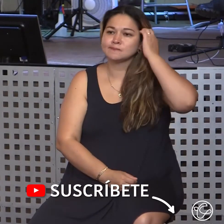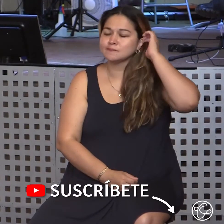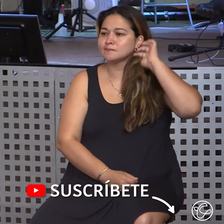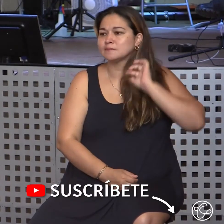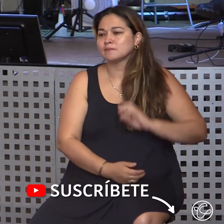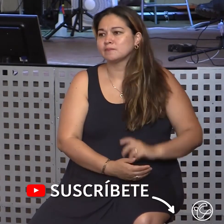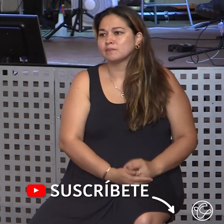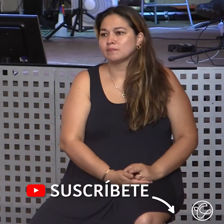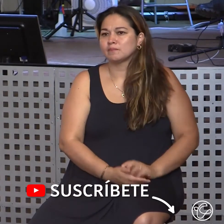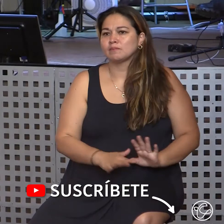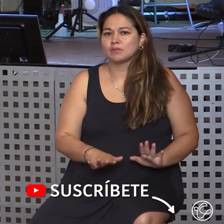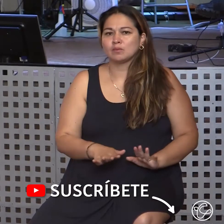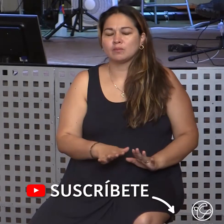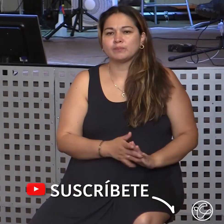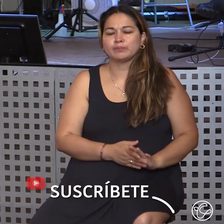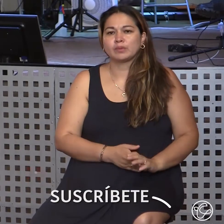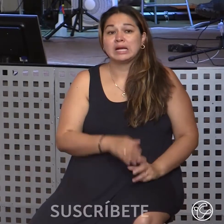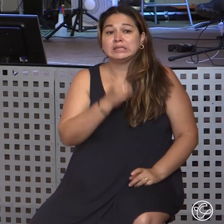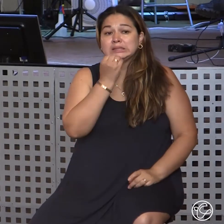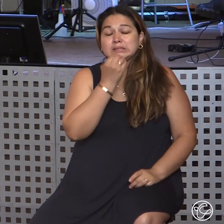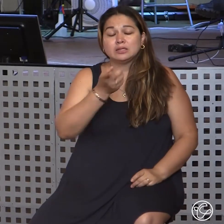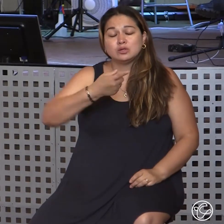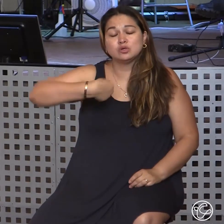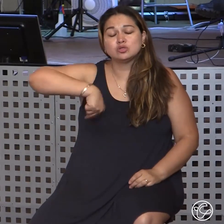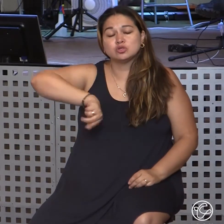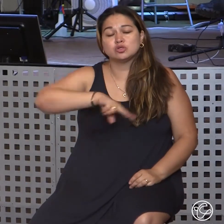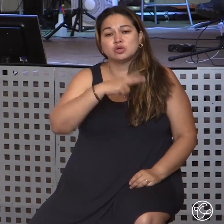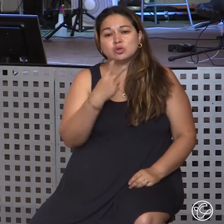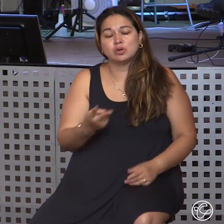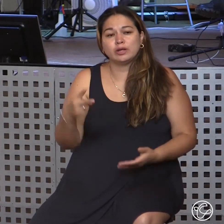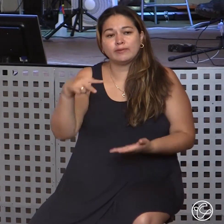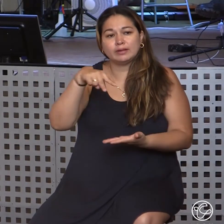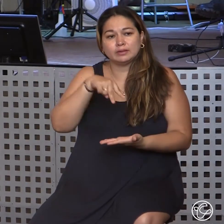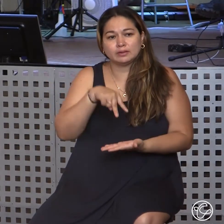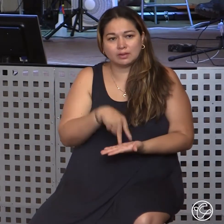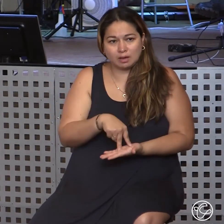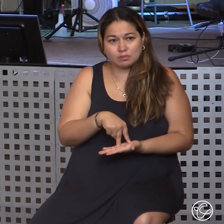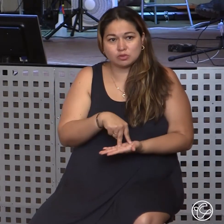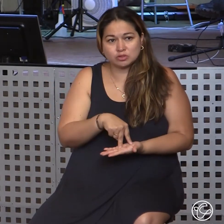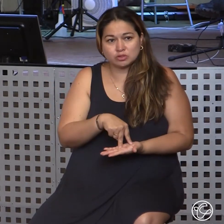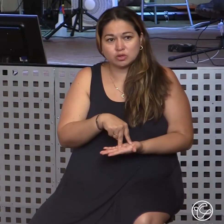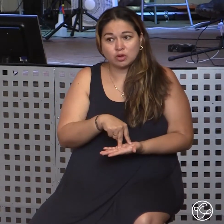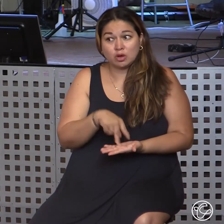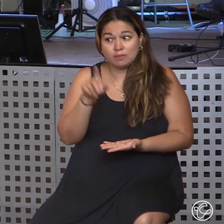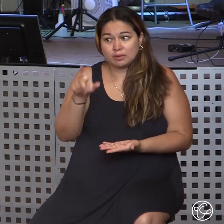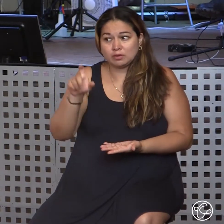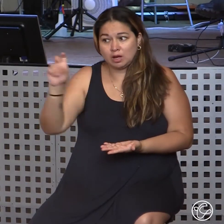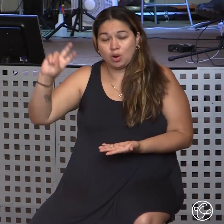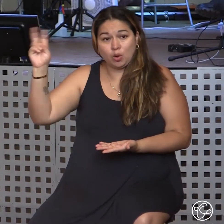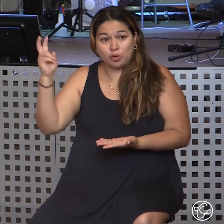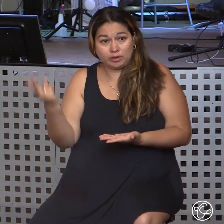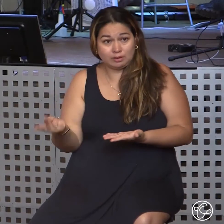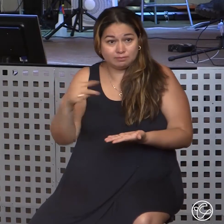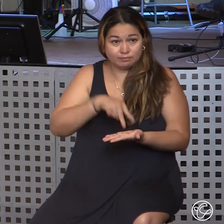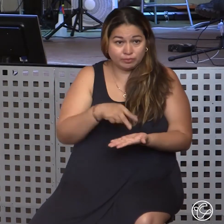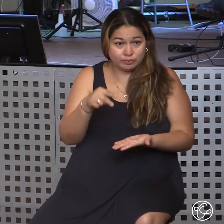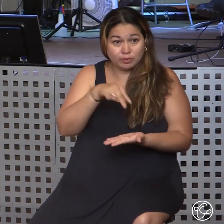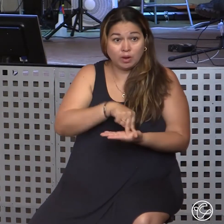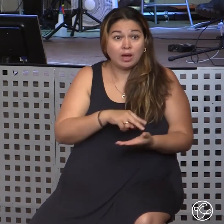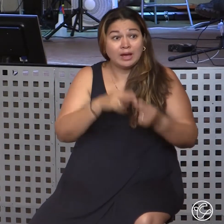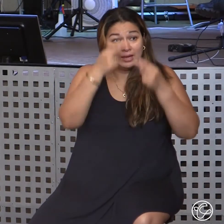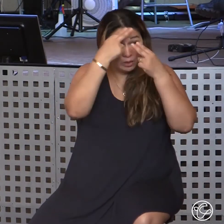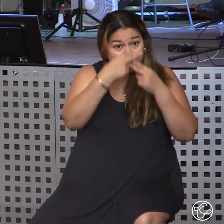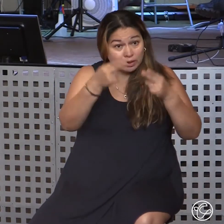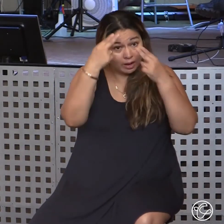Pero profetizo, si nos levantamos los que lo hemos vivido y otros con nosotros y empezamos a honrar